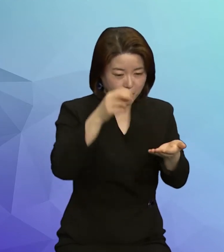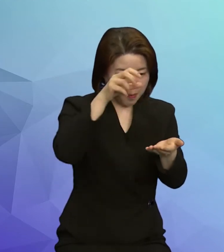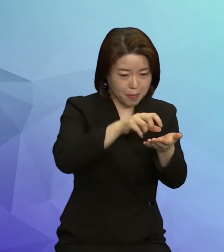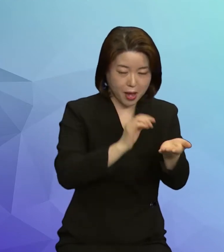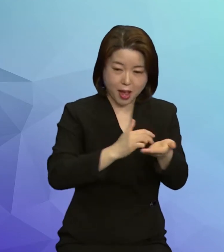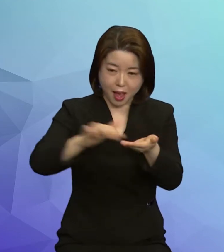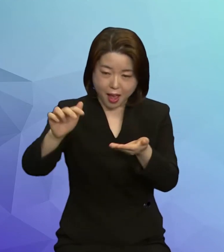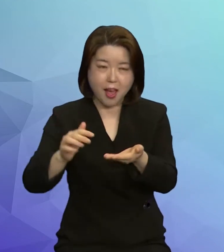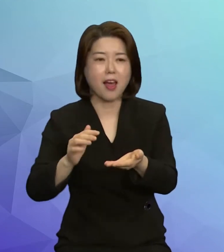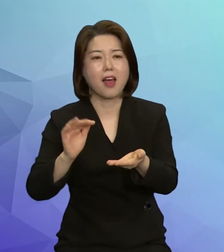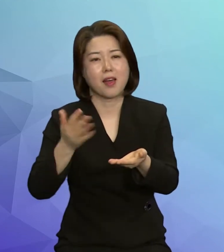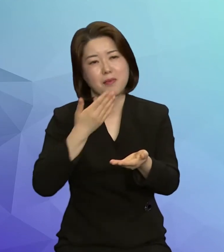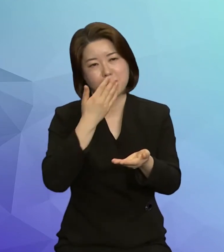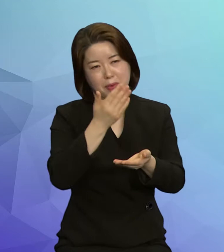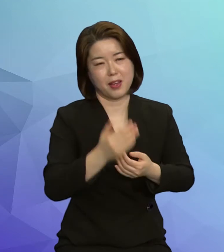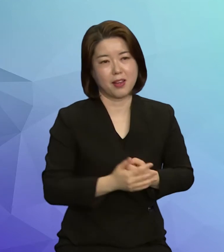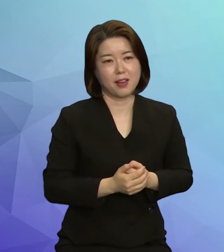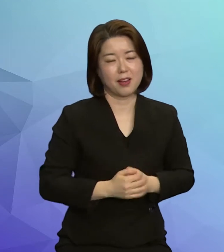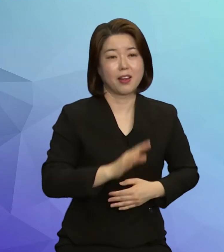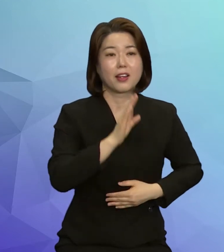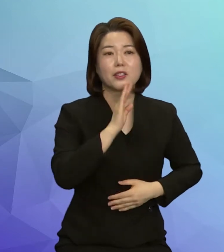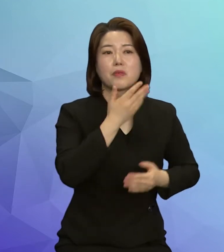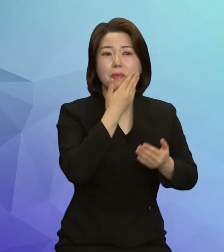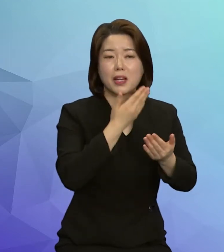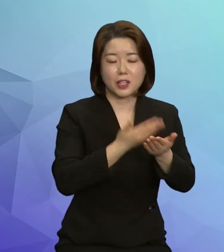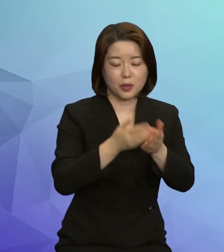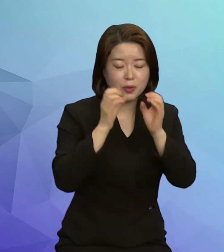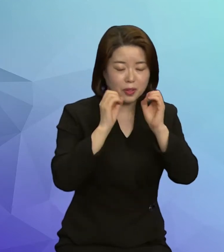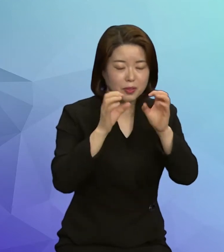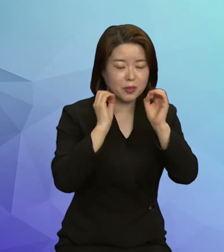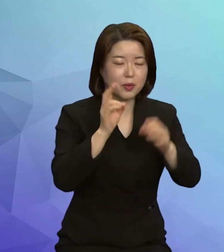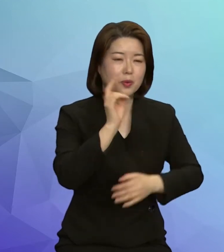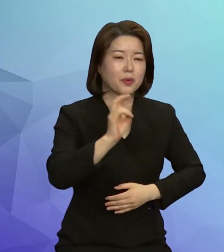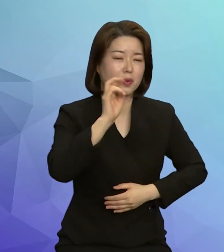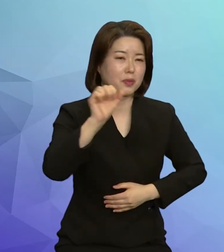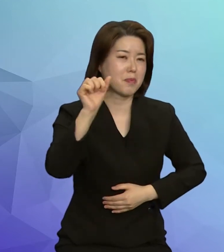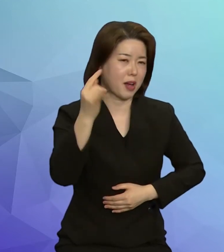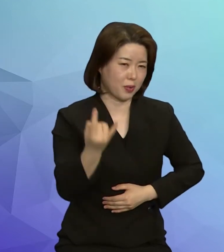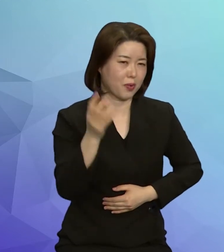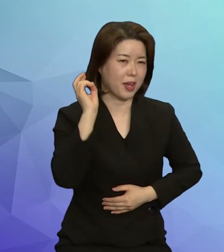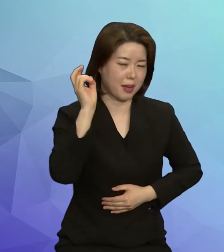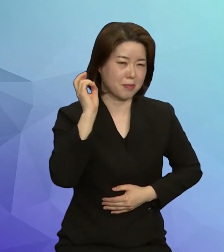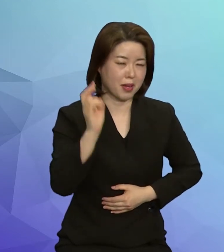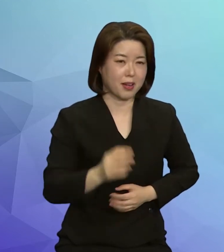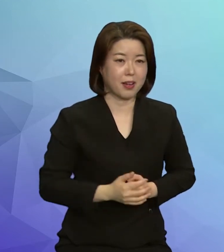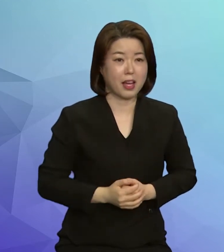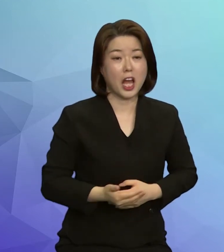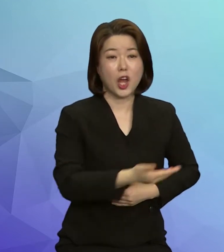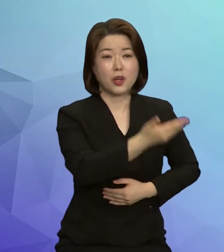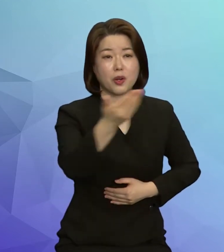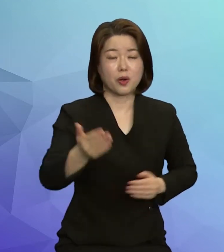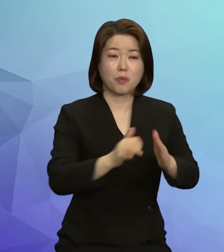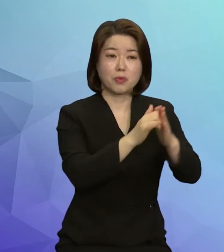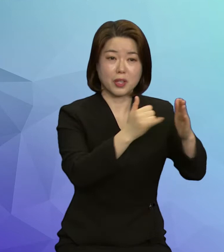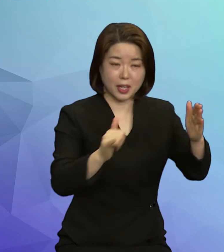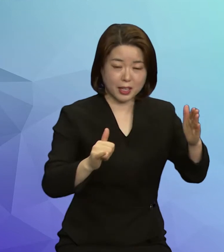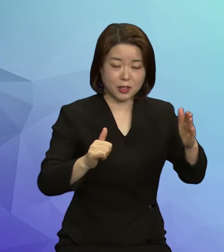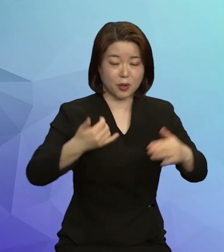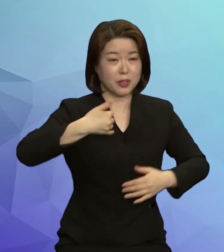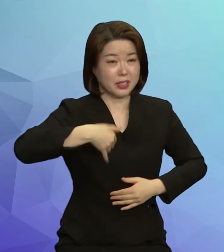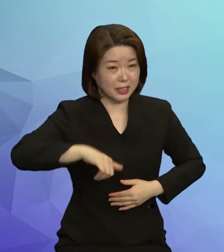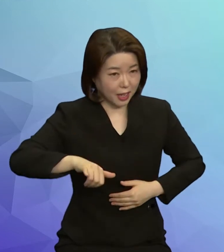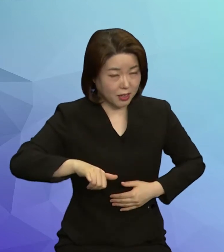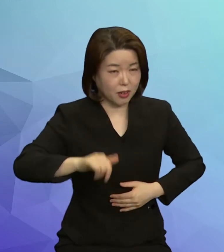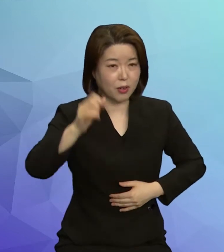바로 들어오실 수가 있습니다. 참 귀한 전도 음악회가 될 겁니다. 여러분의 가족 중에,